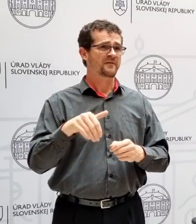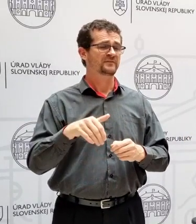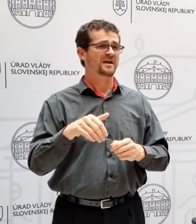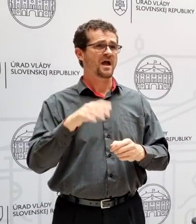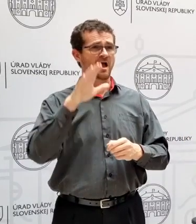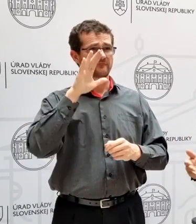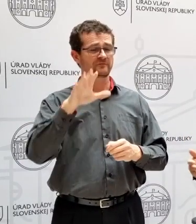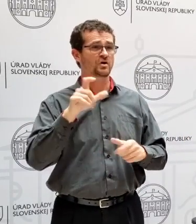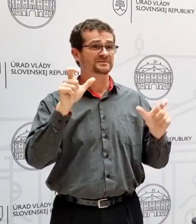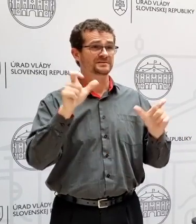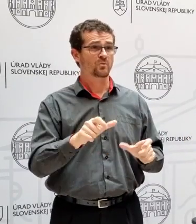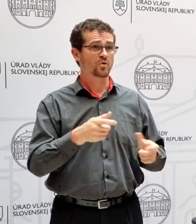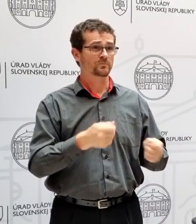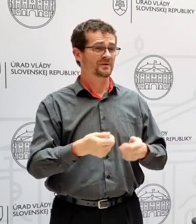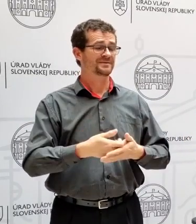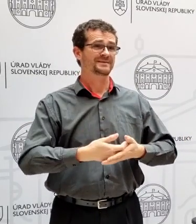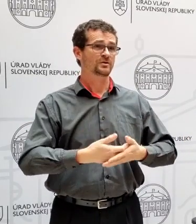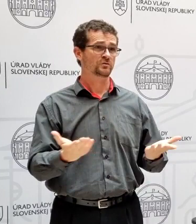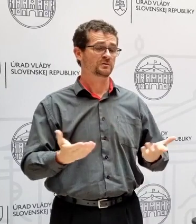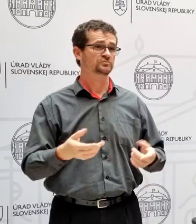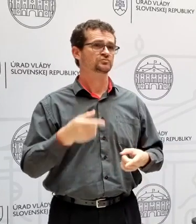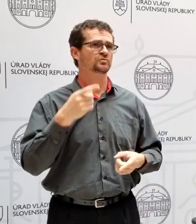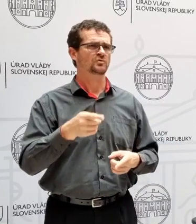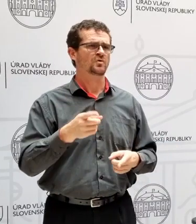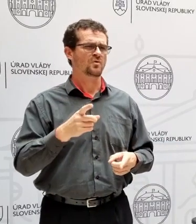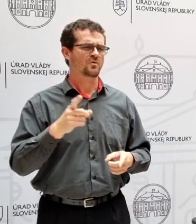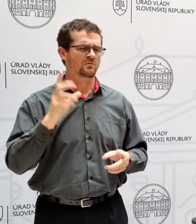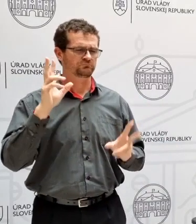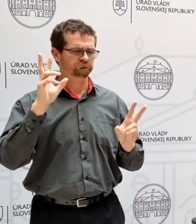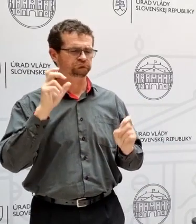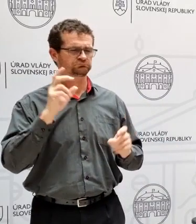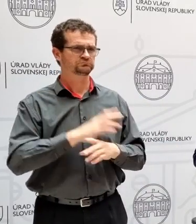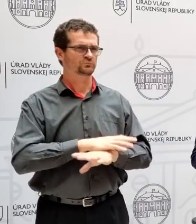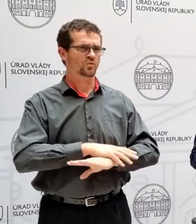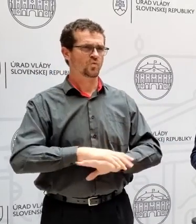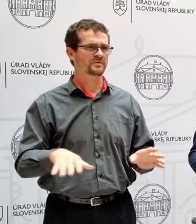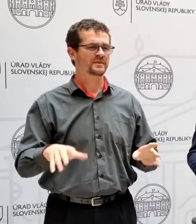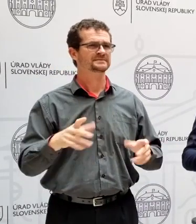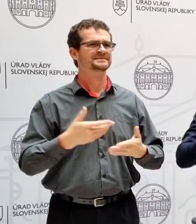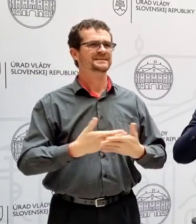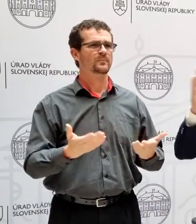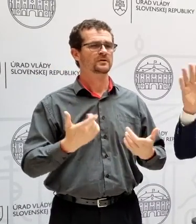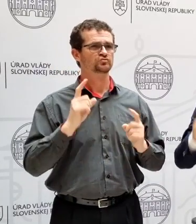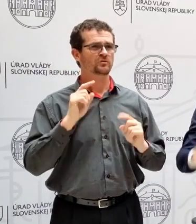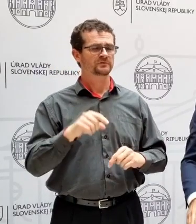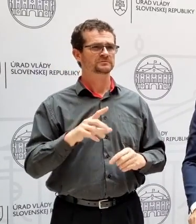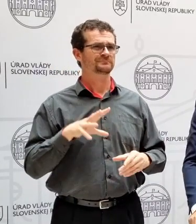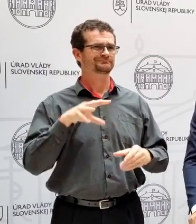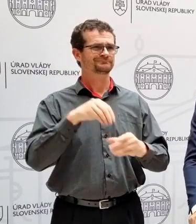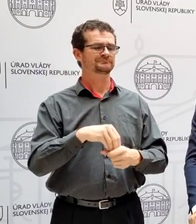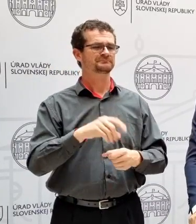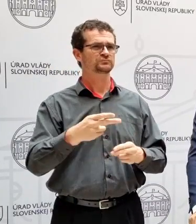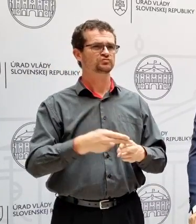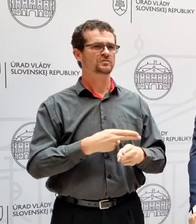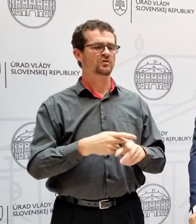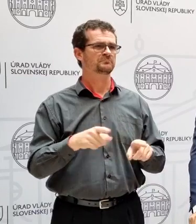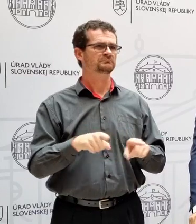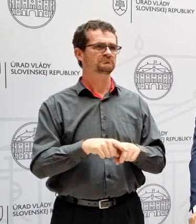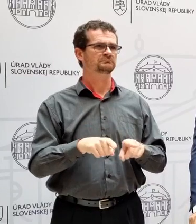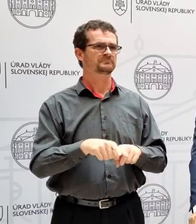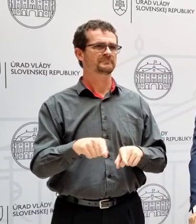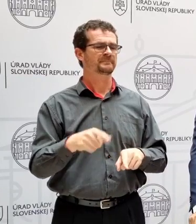prijatie rozpočtu, nikto nebude mať nič. A to bude Armagedon, to bude koniec podľa mňa demokratického Slovenska. Pridáme sa ku krajinám, ku